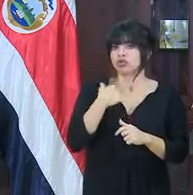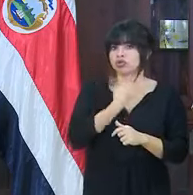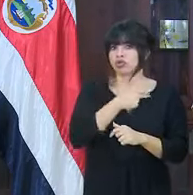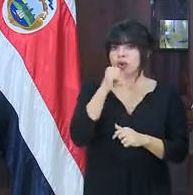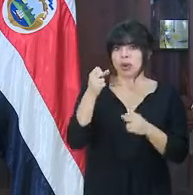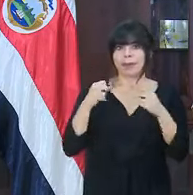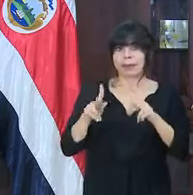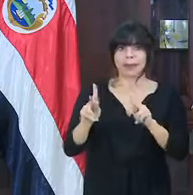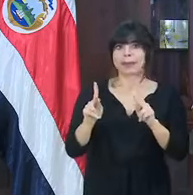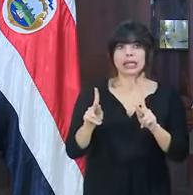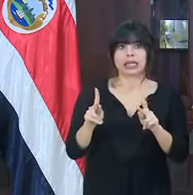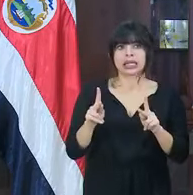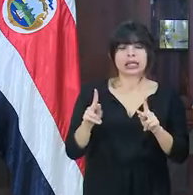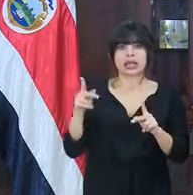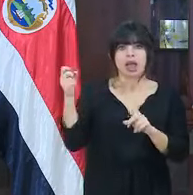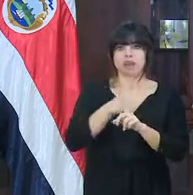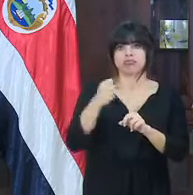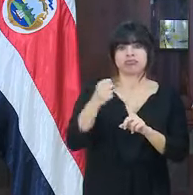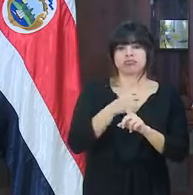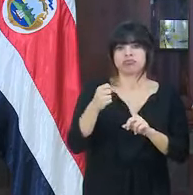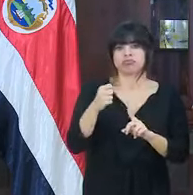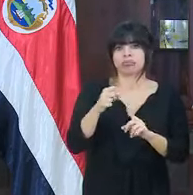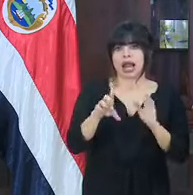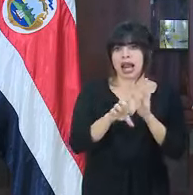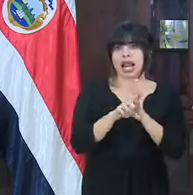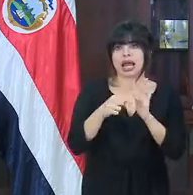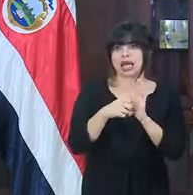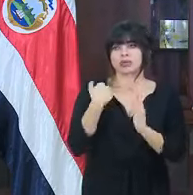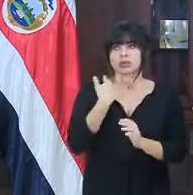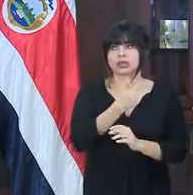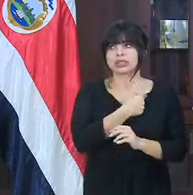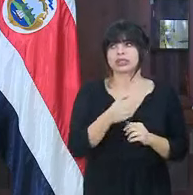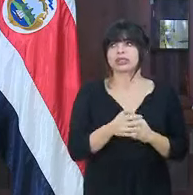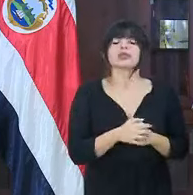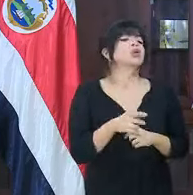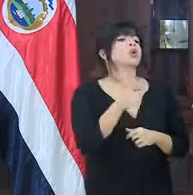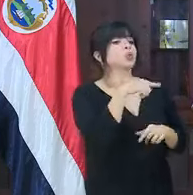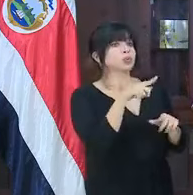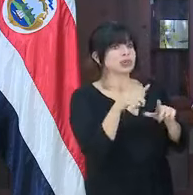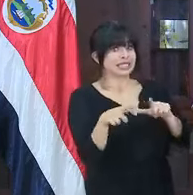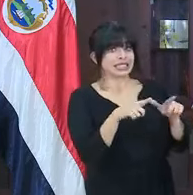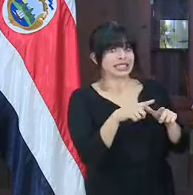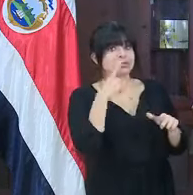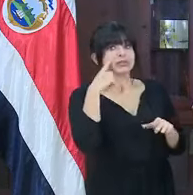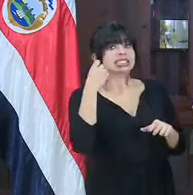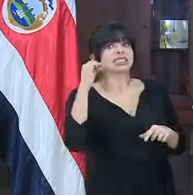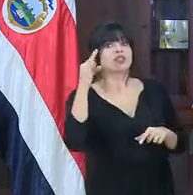haya una transgresión a la legislación nuestra.